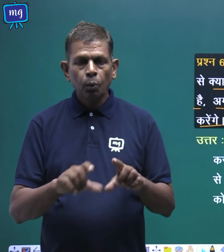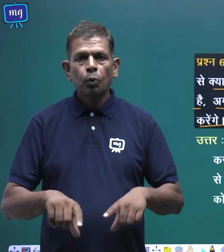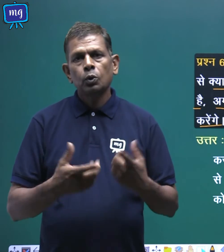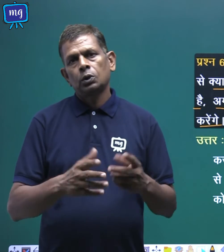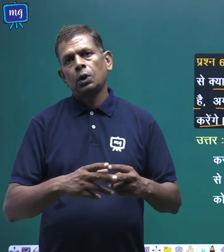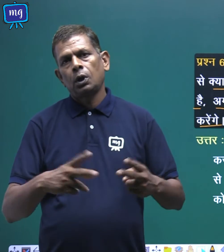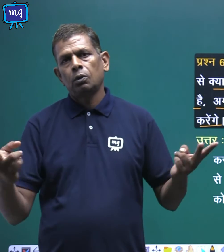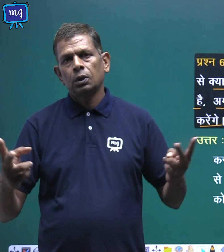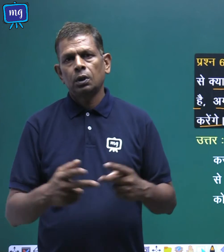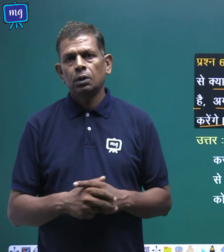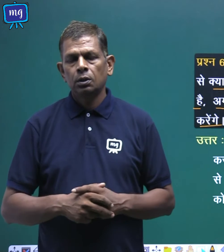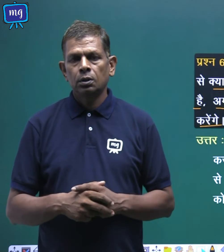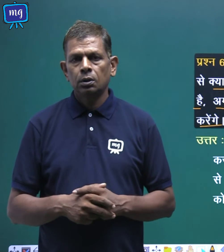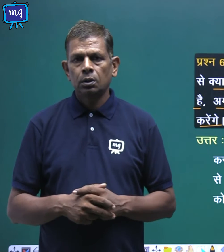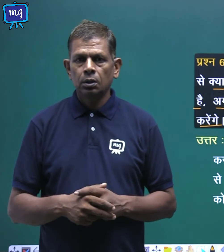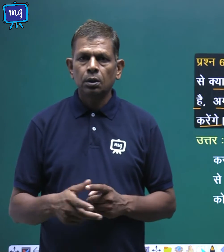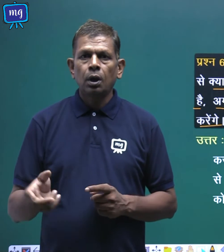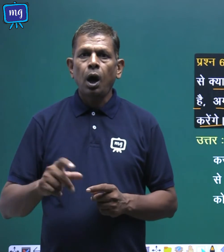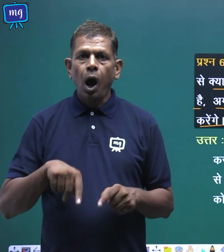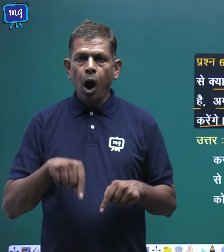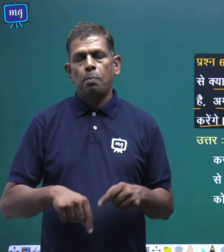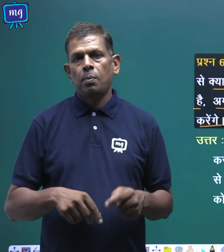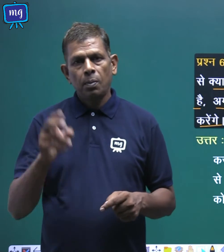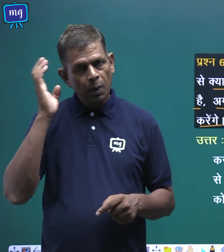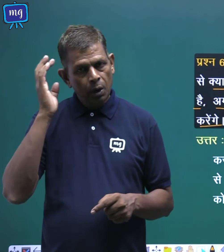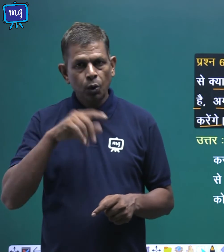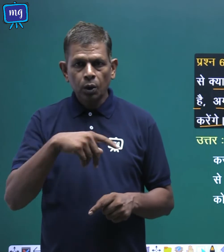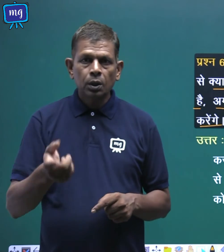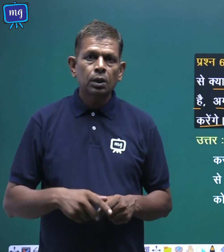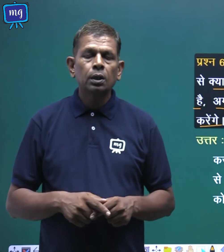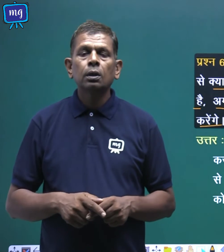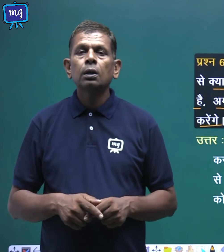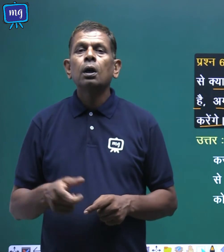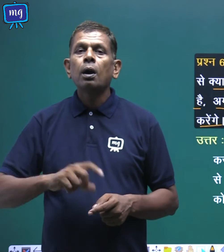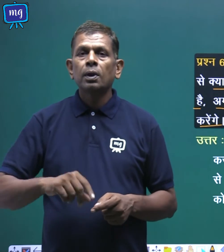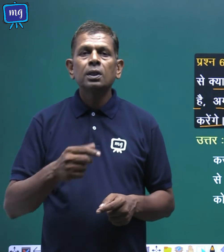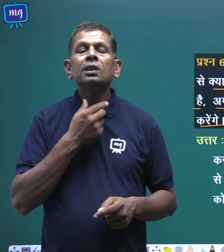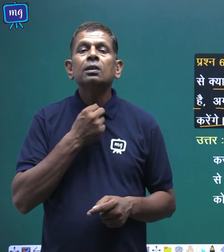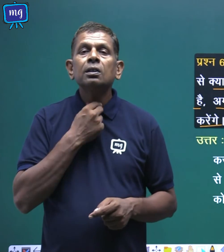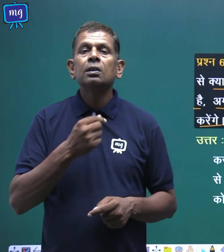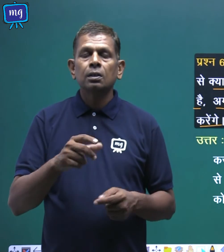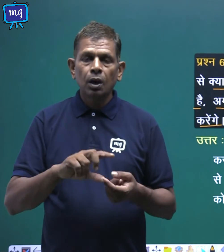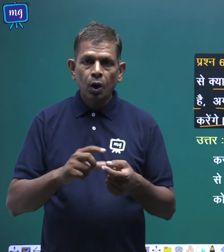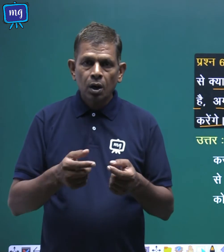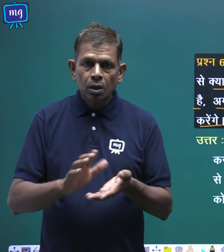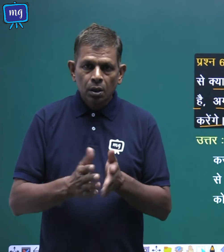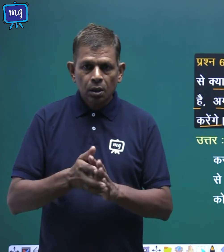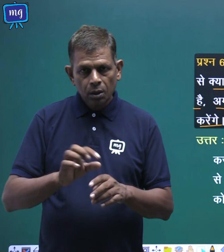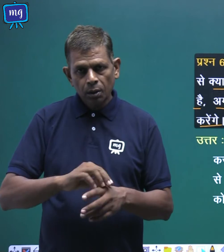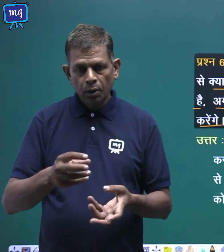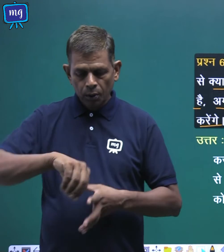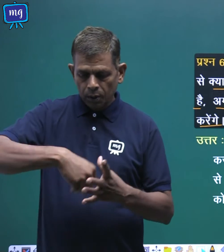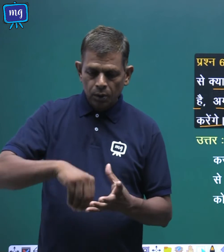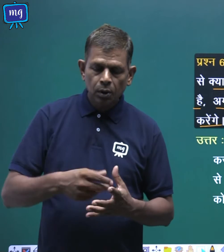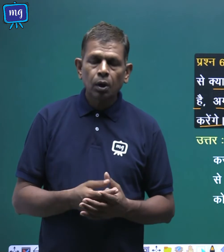अलग हो जाता है। अब मान लो आटे में चीनी मिक्स हो गई, तो चीनी